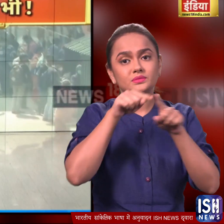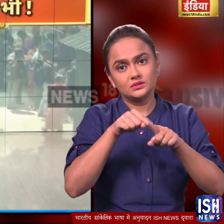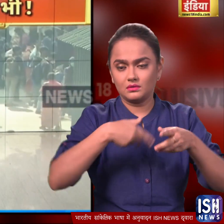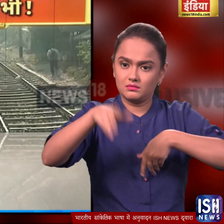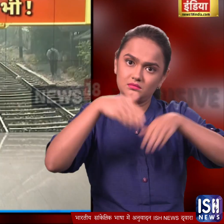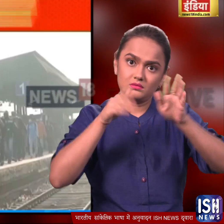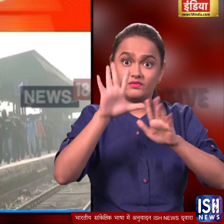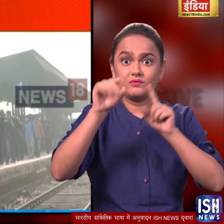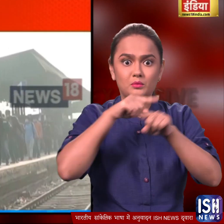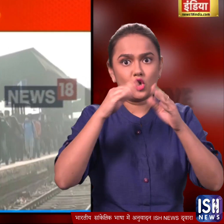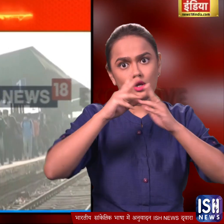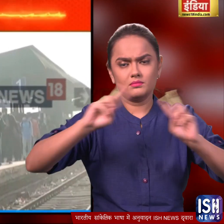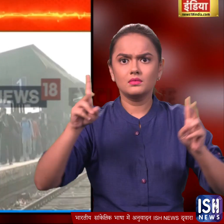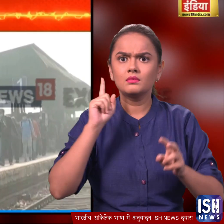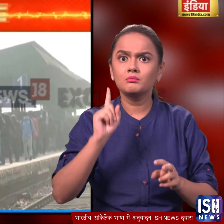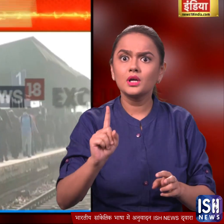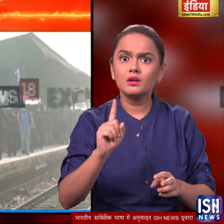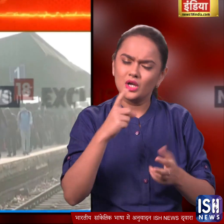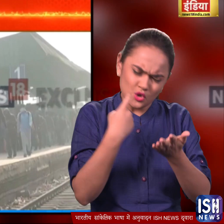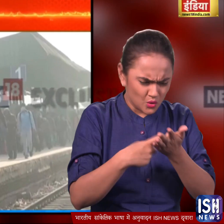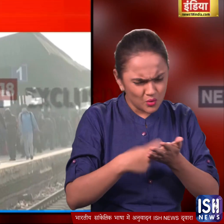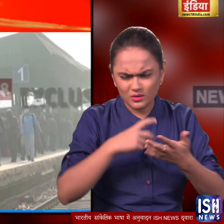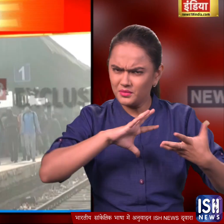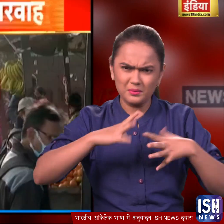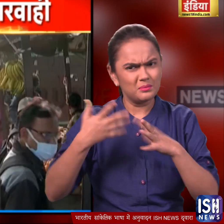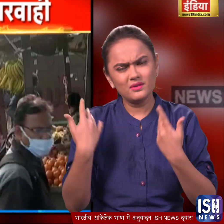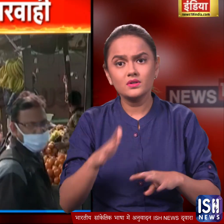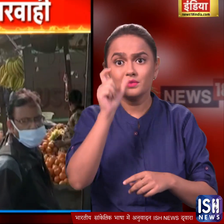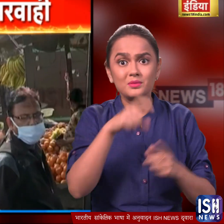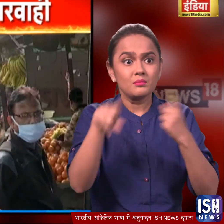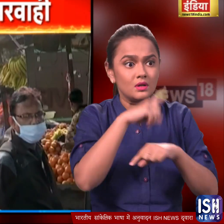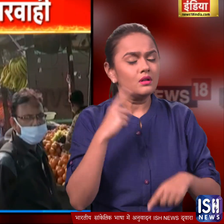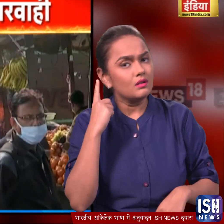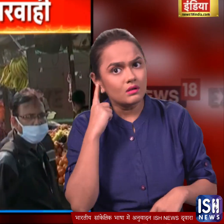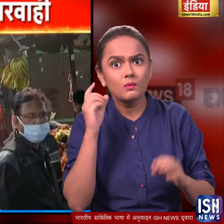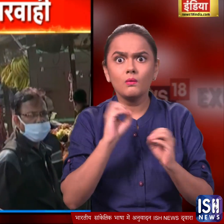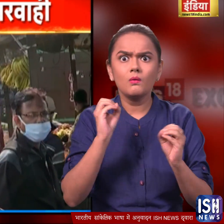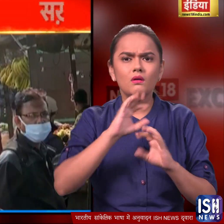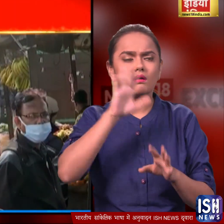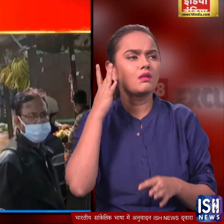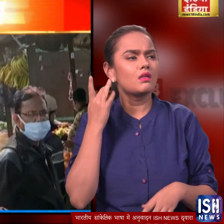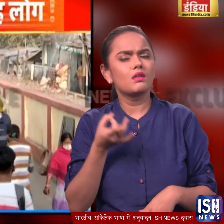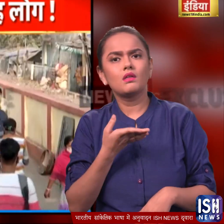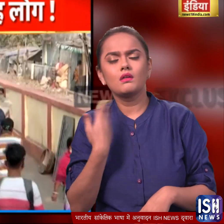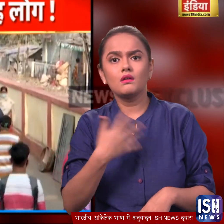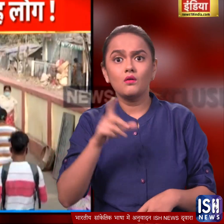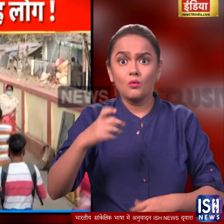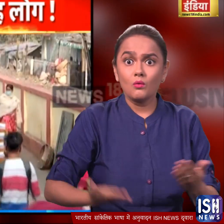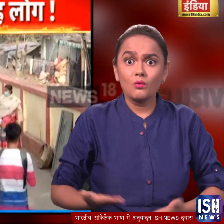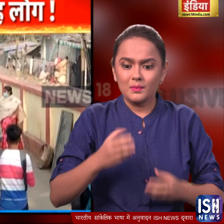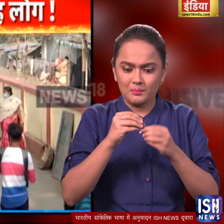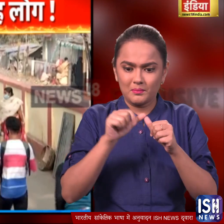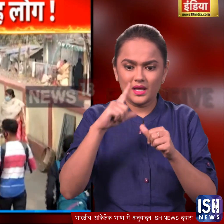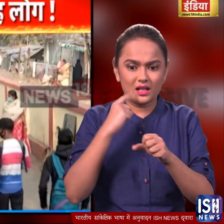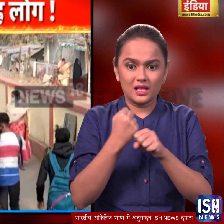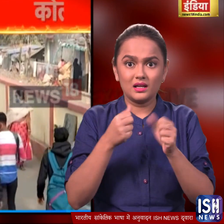दिए थे। लेकिन यह नियम बनाया तो गया, मगर इसे मानने वालों की तादाद न के बराबर ही नजर आई। कोलकाता के